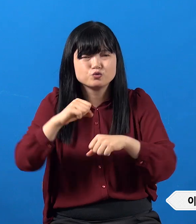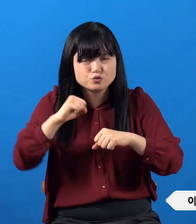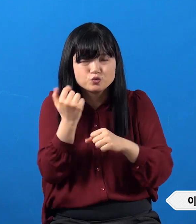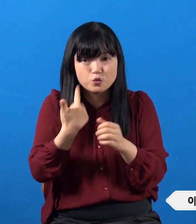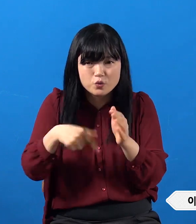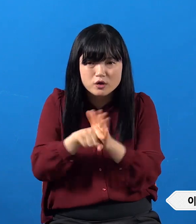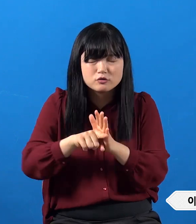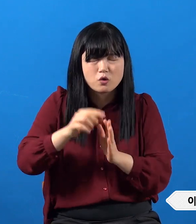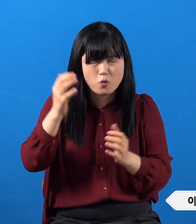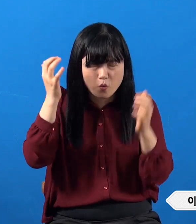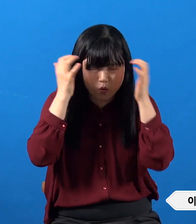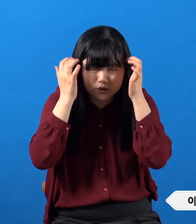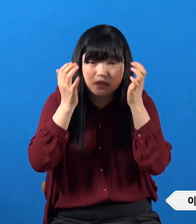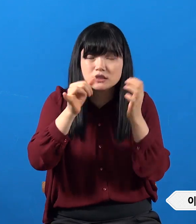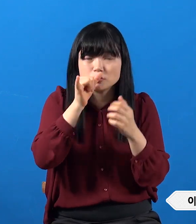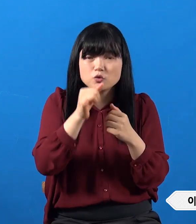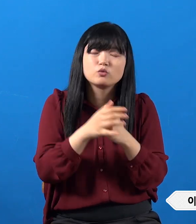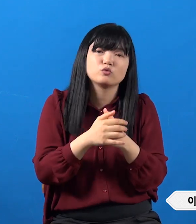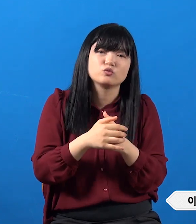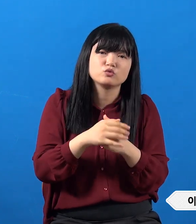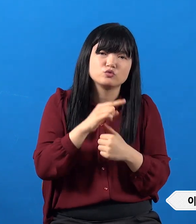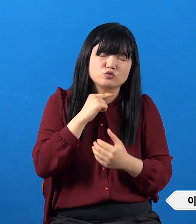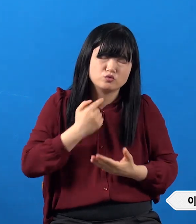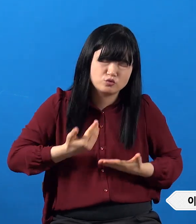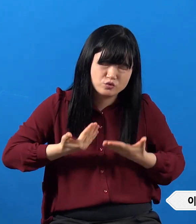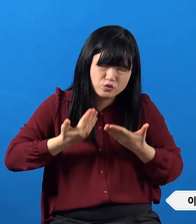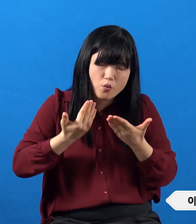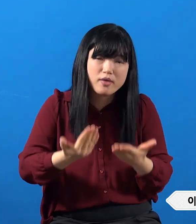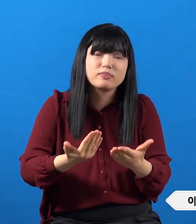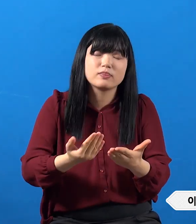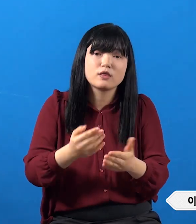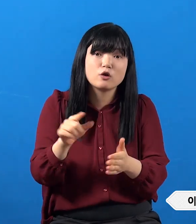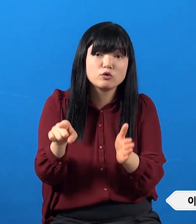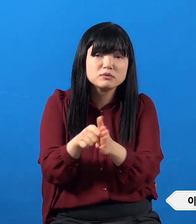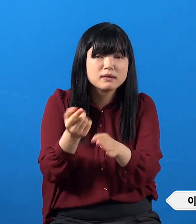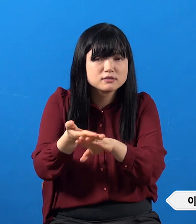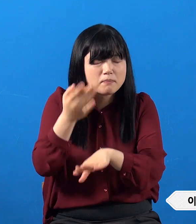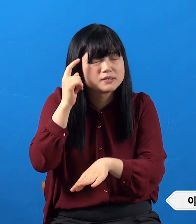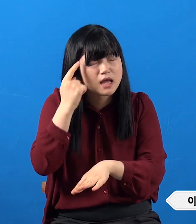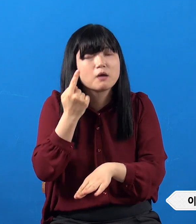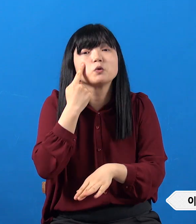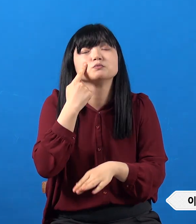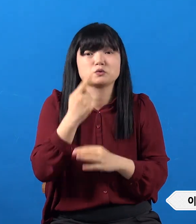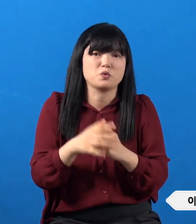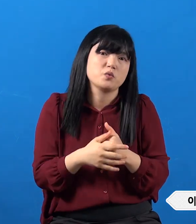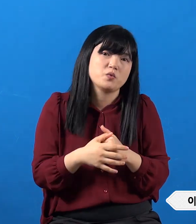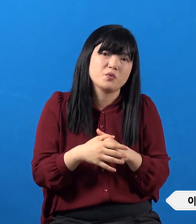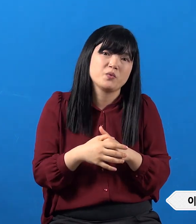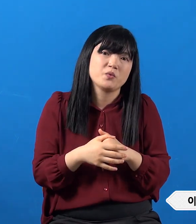고난을 감수하고 때로는 순교도 마다하지 않았던 우리의 선배들을 생각해 보세요.